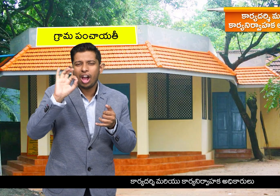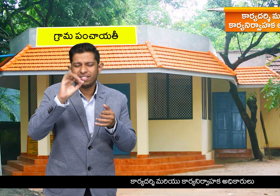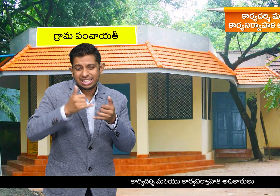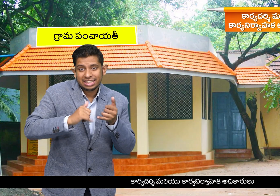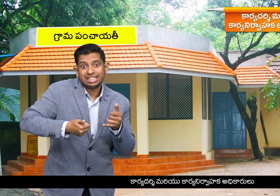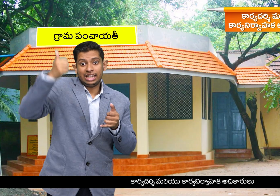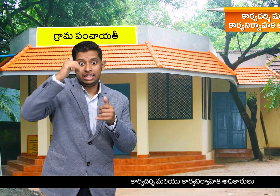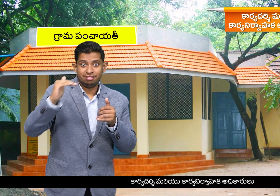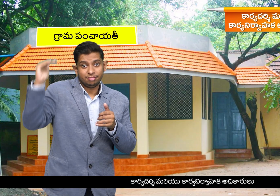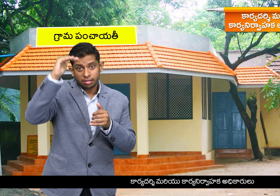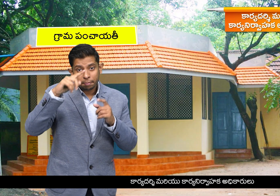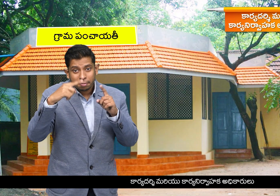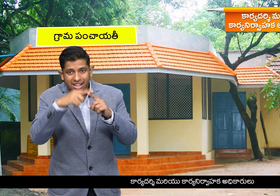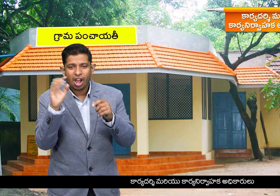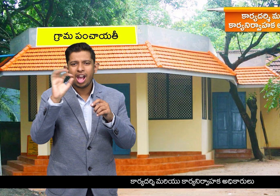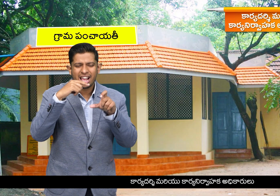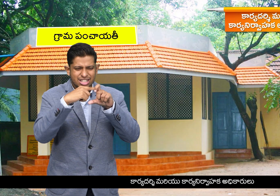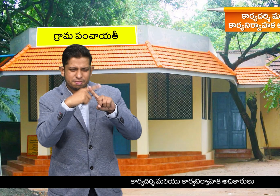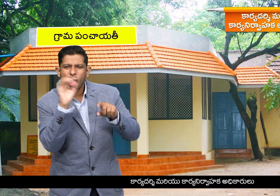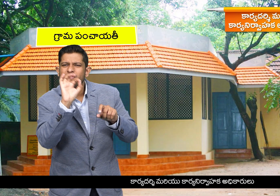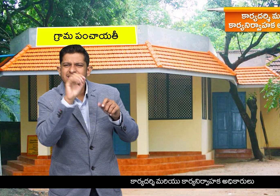కార్యదర్శి మరియు కార్యనిర్వాహక అధికారులు.